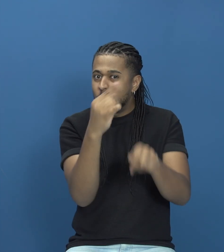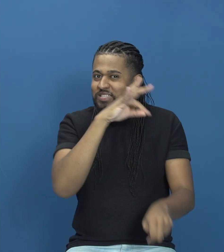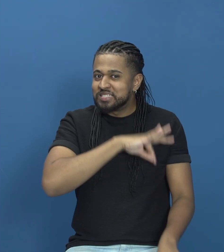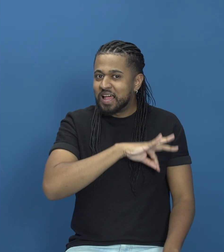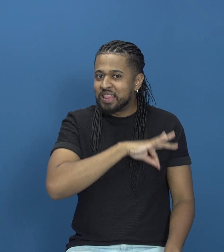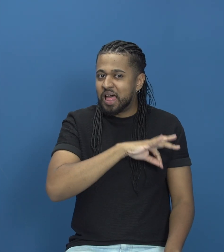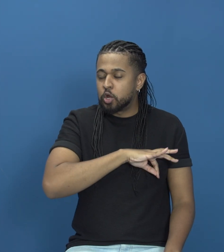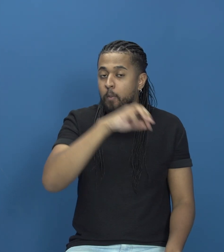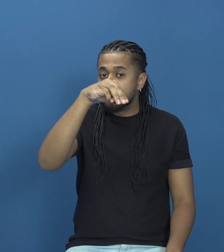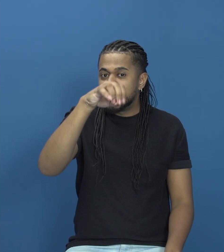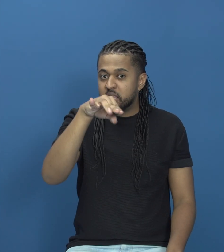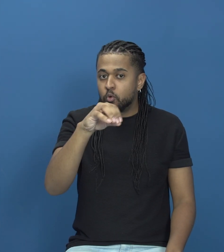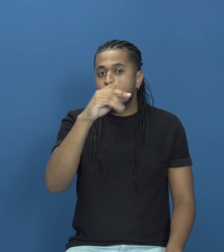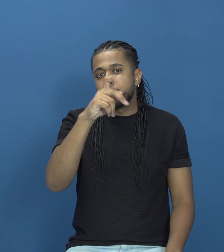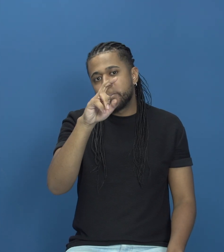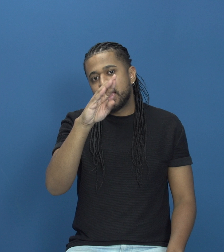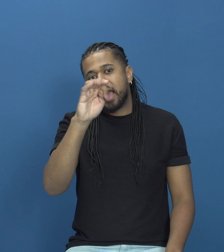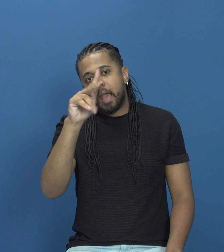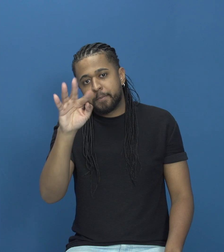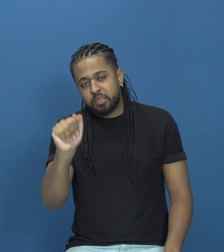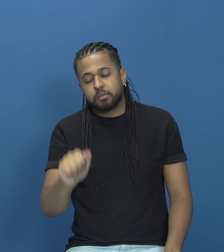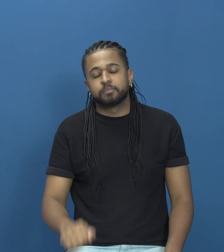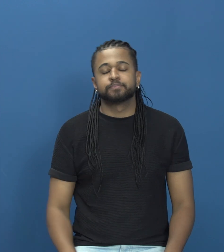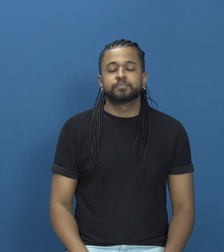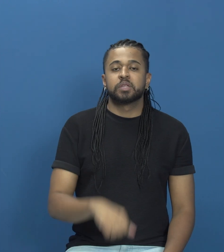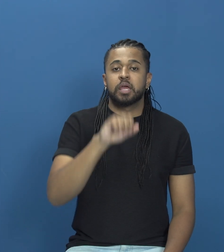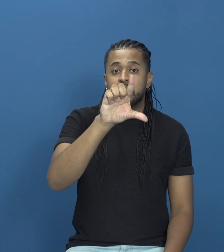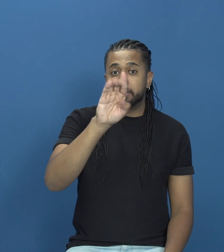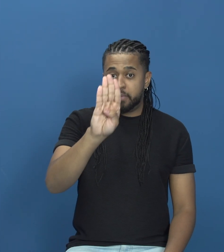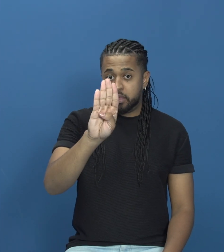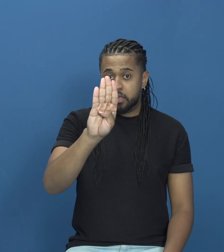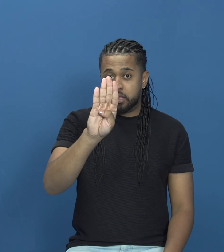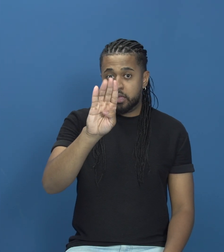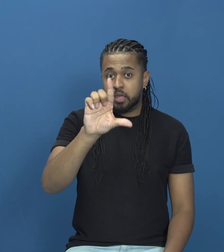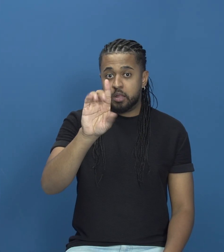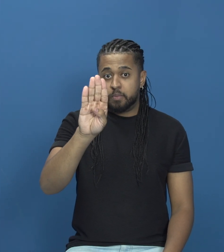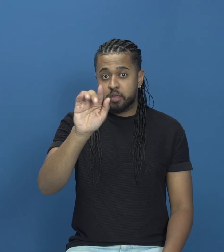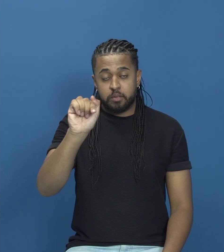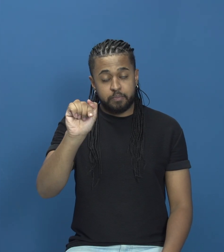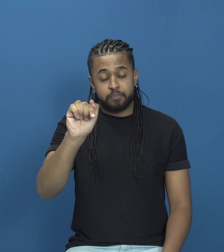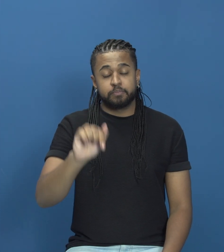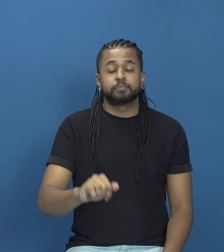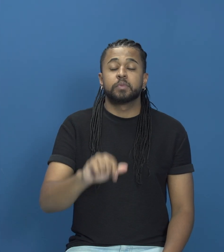salário mínimo per capita. Abre parênteses. LB, LBQ,